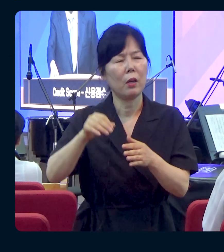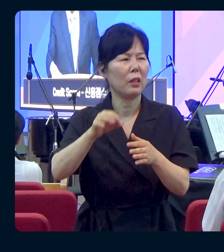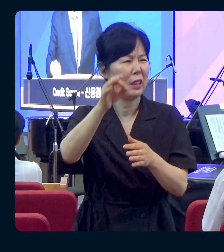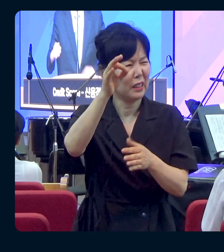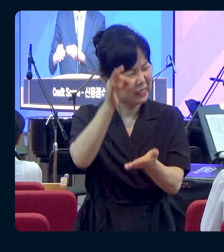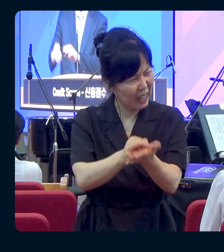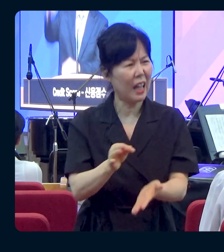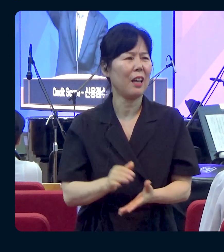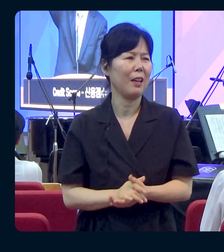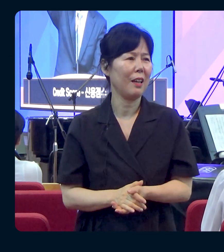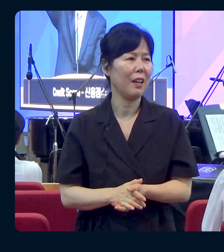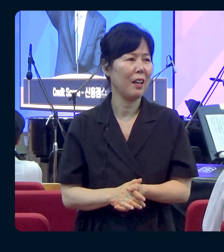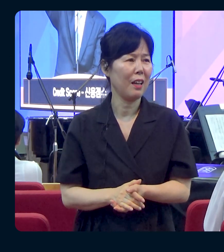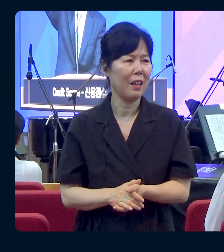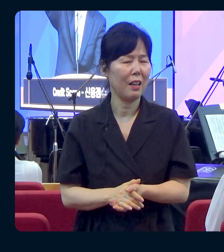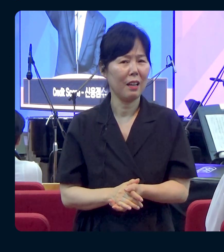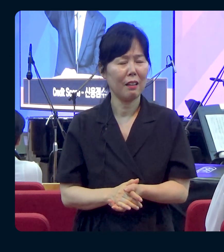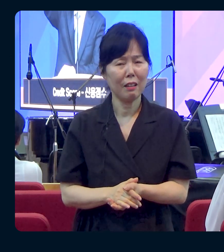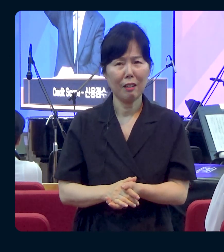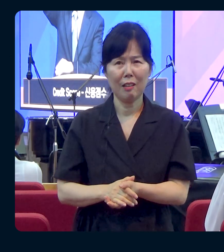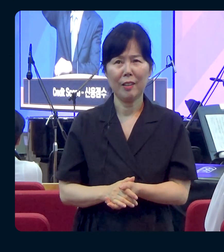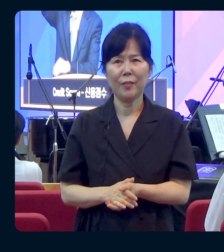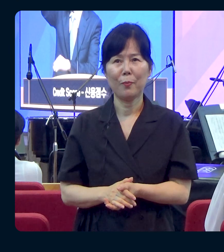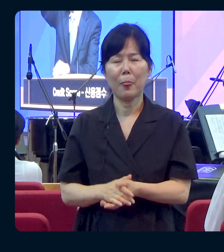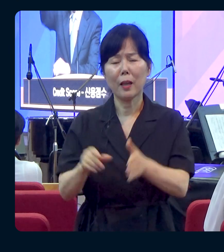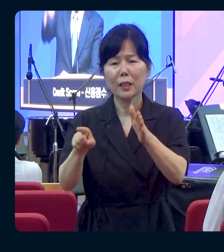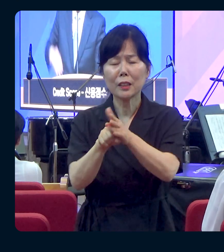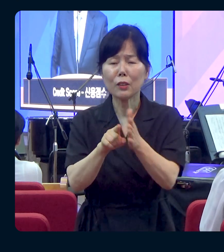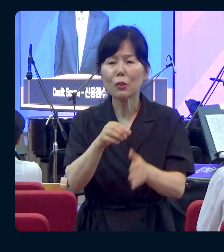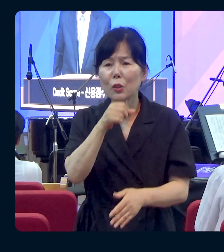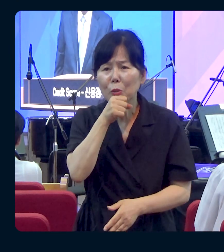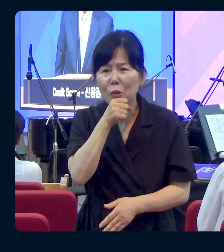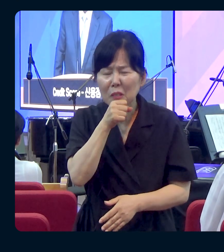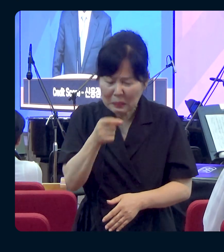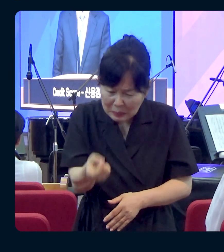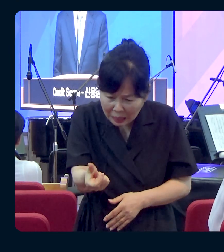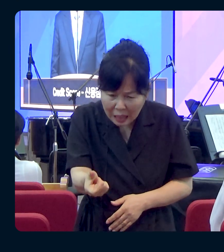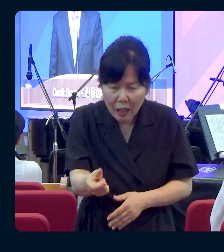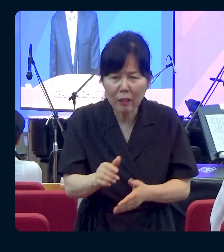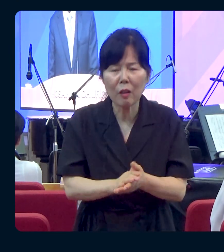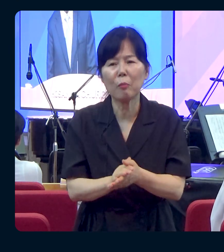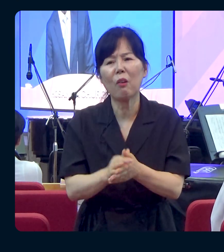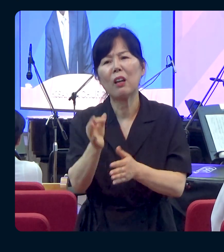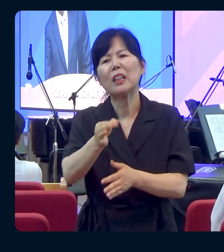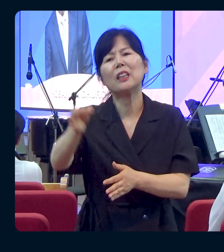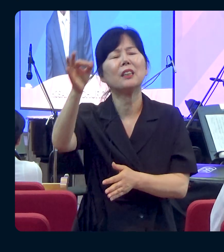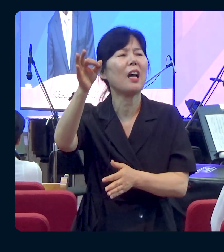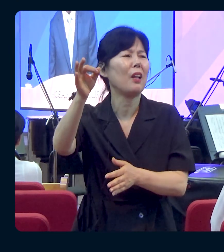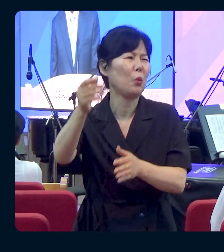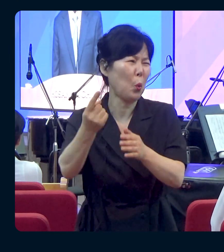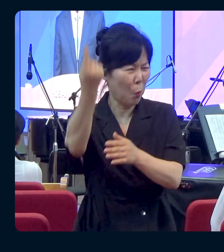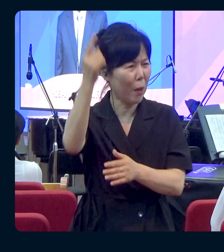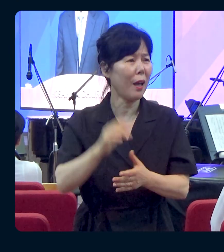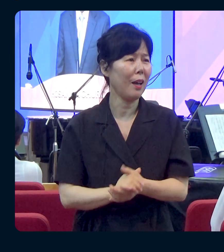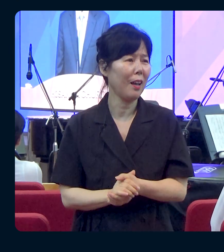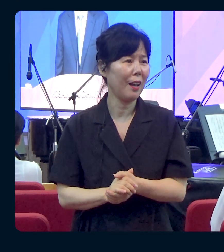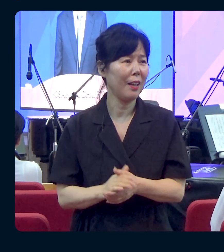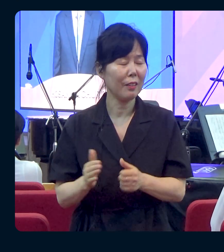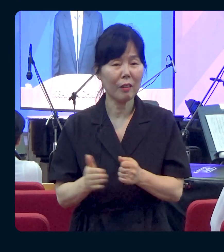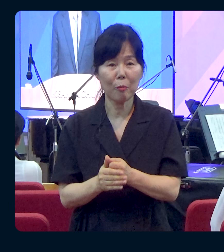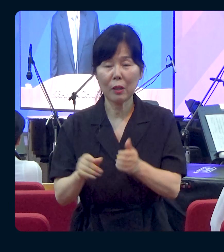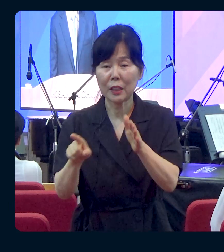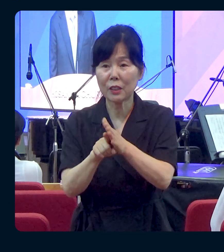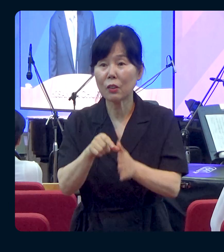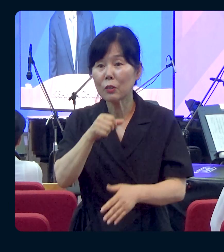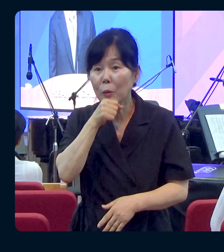똑같은. 그런데 이게 낮으면요, 이자가 확 높아요. 그런 거로 융자를 받을 수밖에 없어요. 억울해도. 뿐만